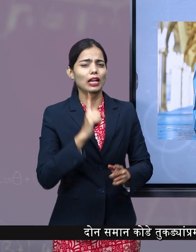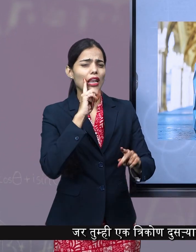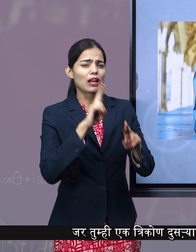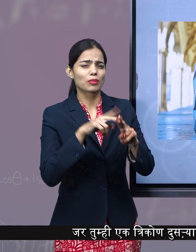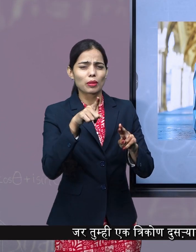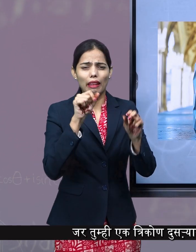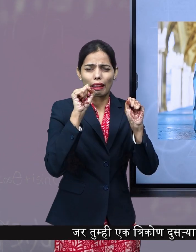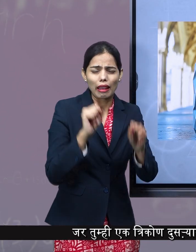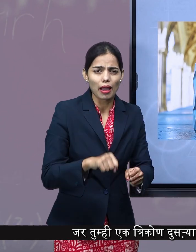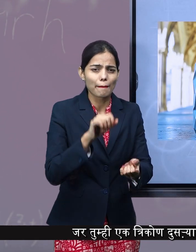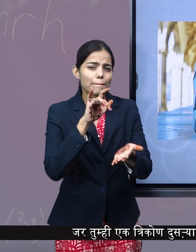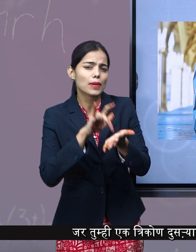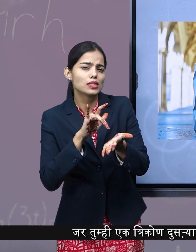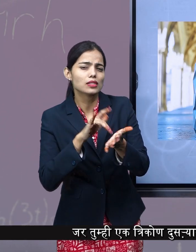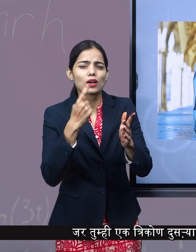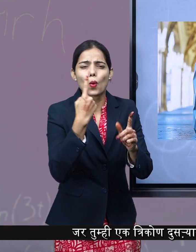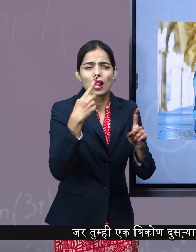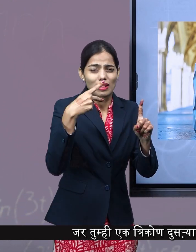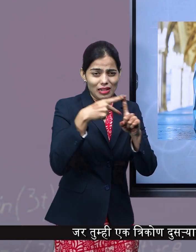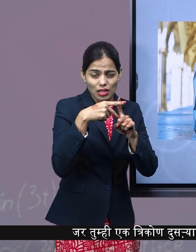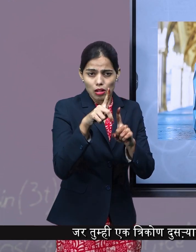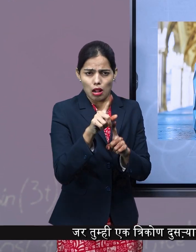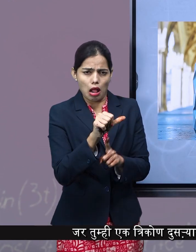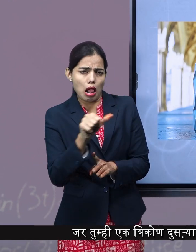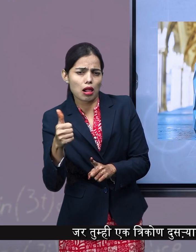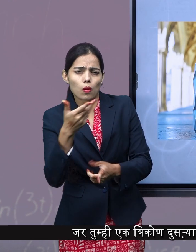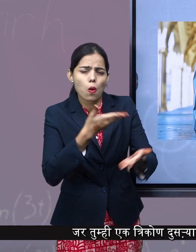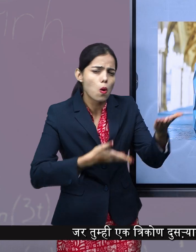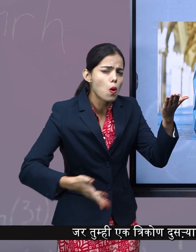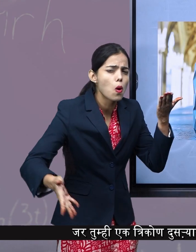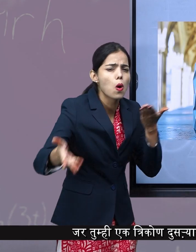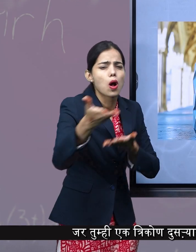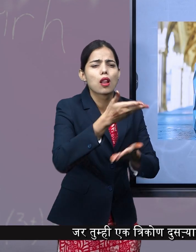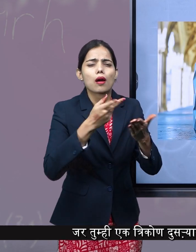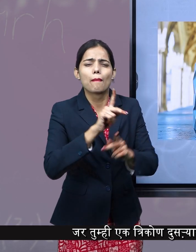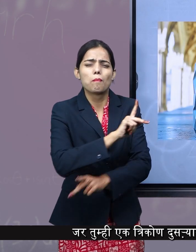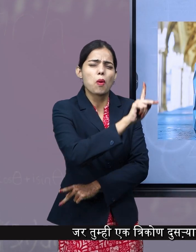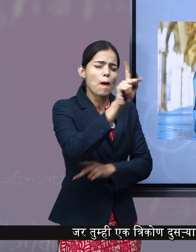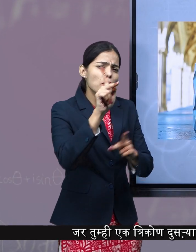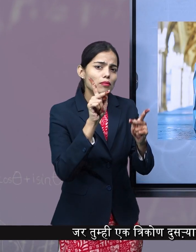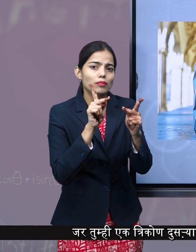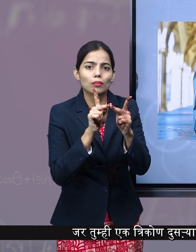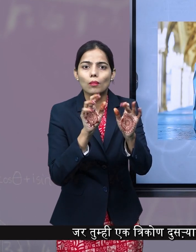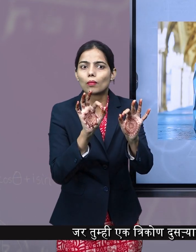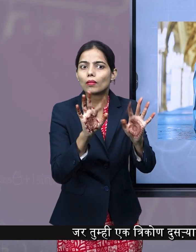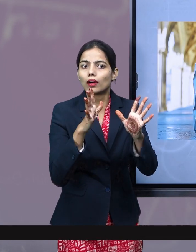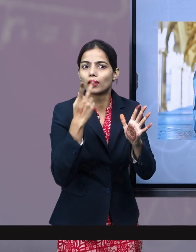जर तुम्ही एक त्रिकोण दुसऱ्यावर ठेवू शकता आणि ते पूर्णपणे संरेखित करू शकता, तर